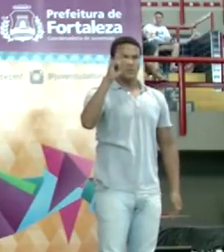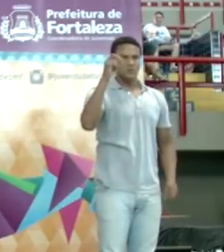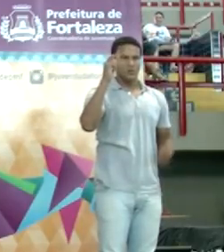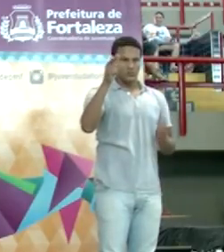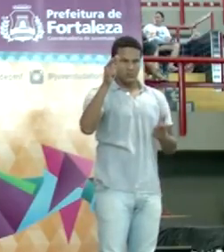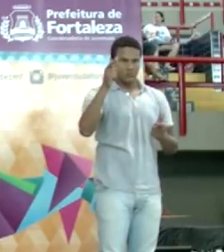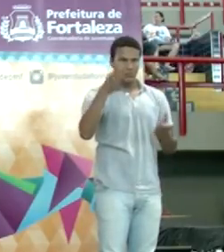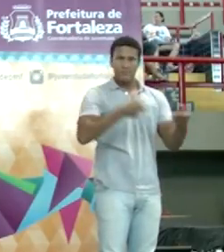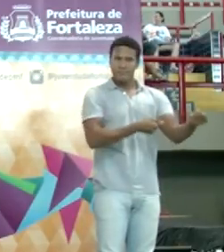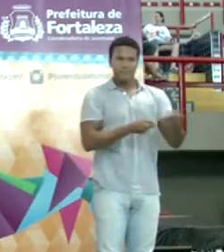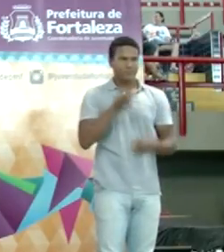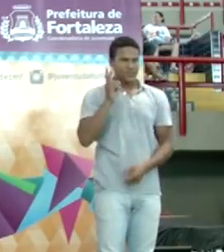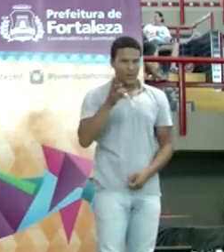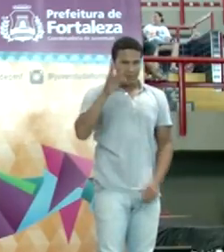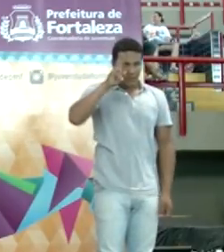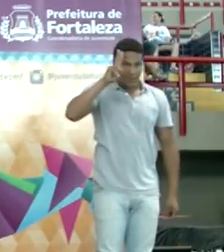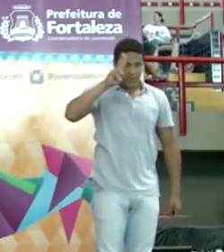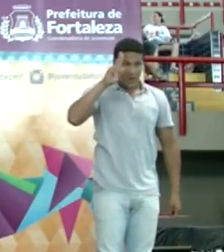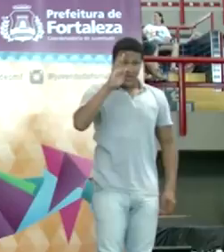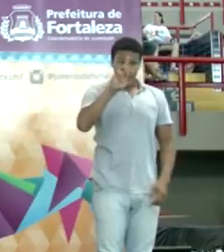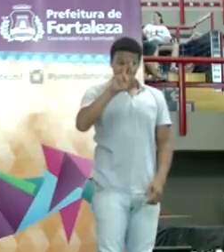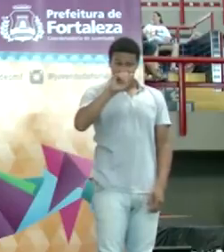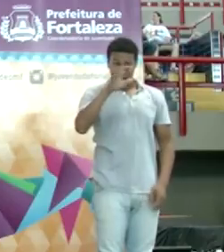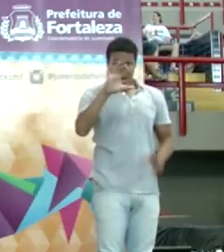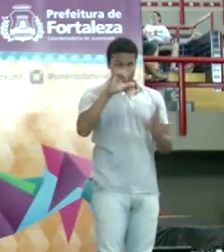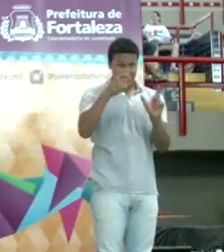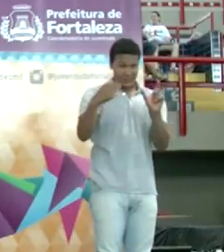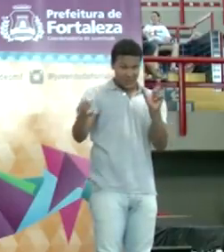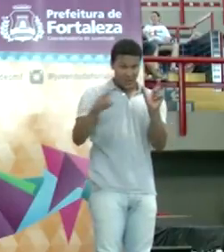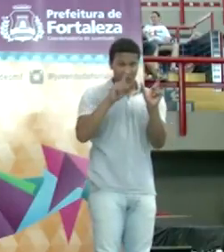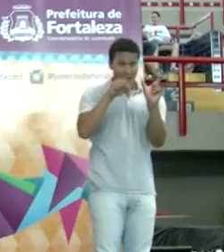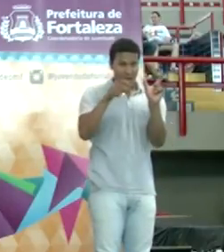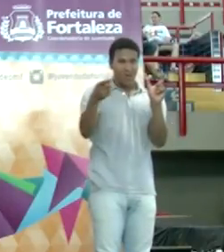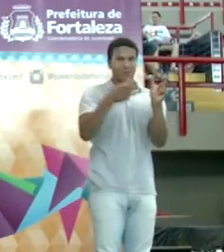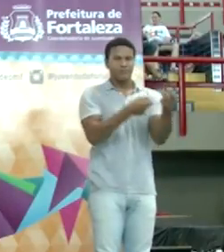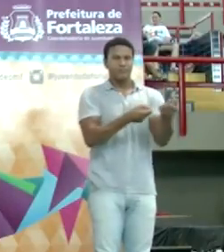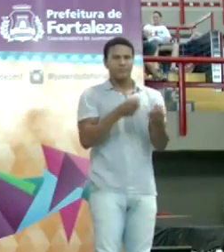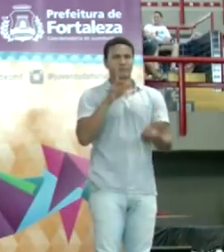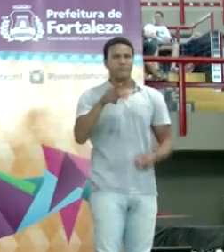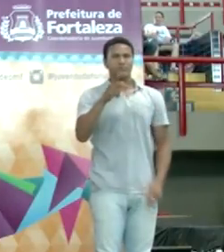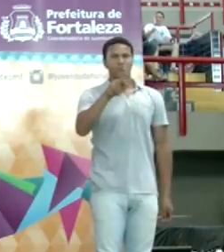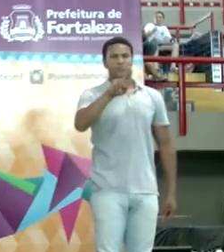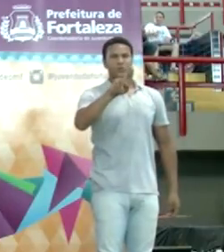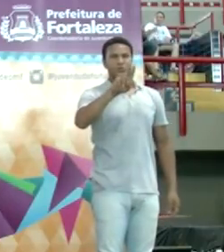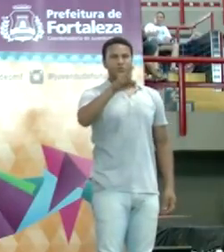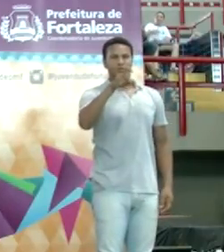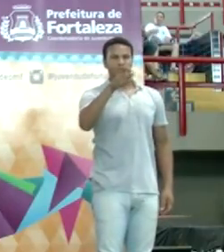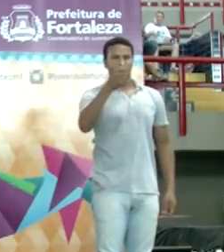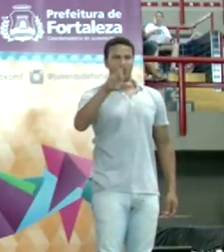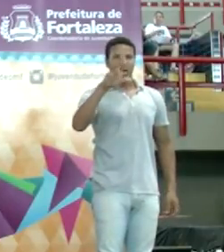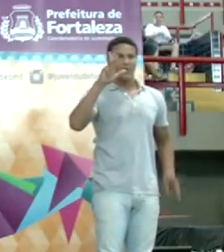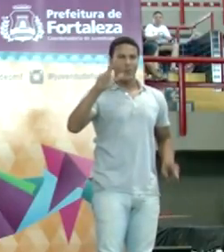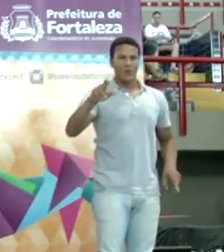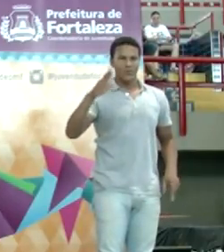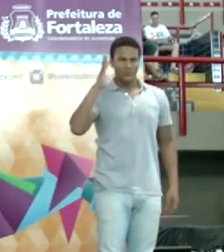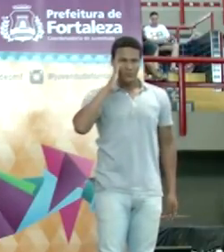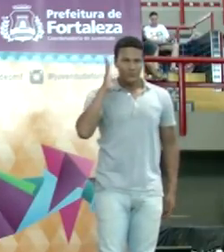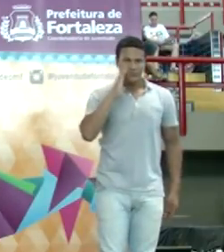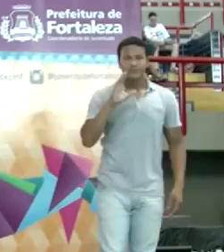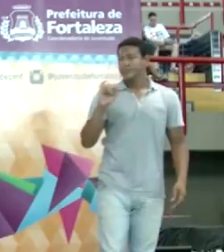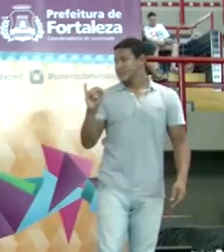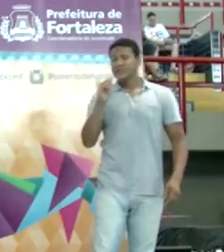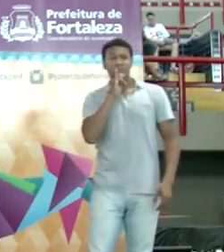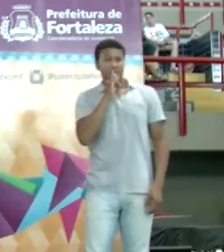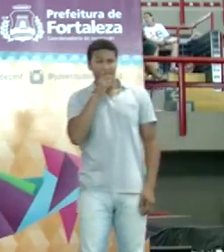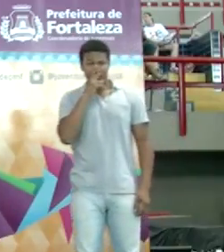Iguais. Quando as massas forem iguais, aí vai sofrer a mesma aceleração. Ou seja, se essa